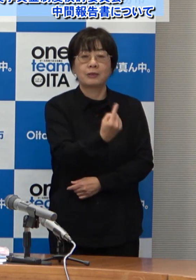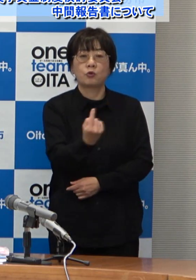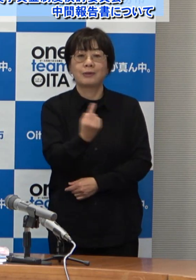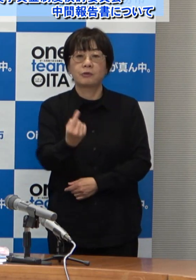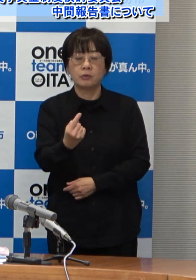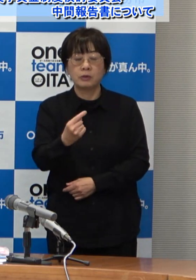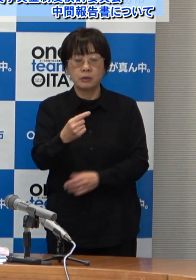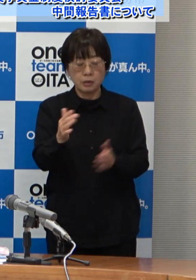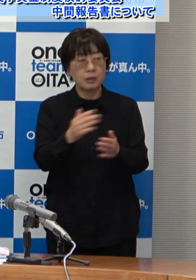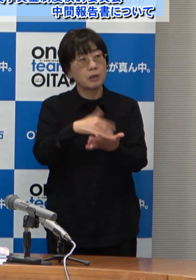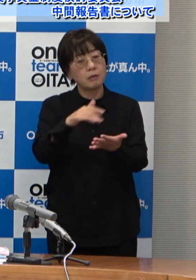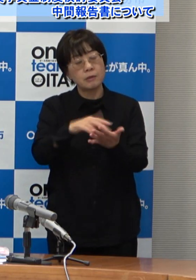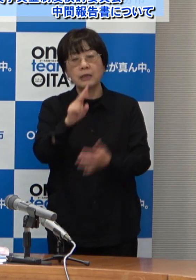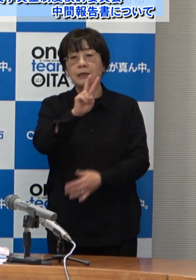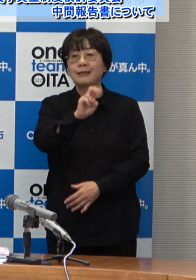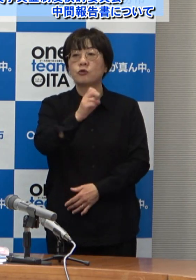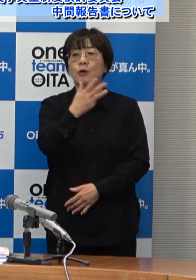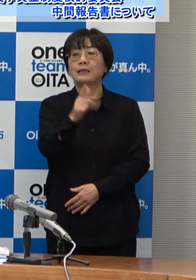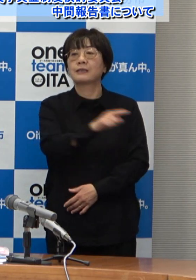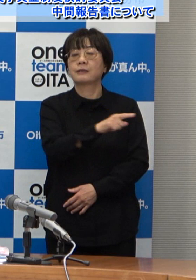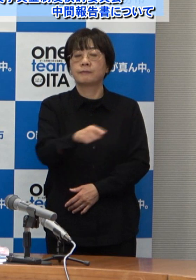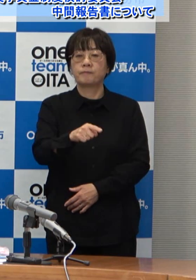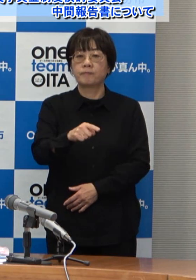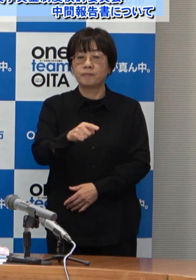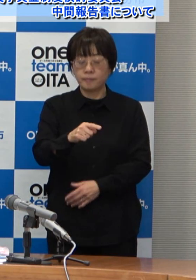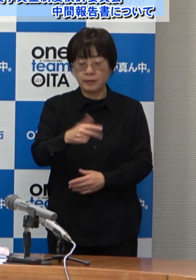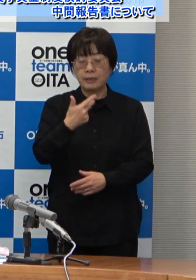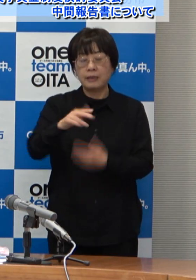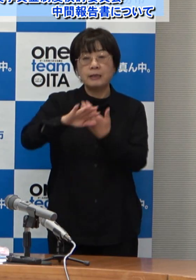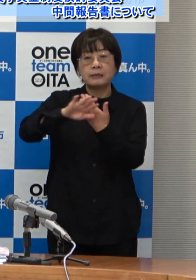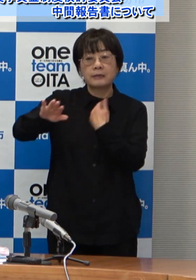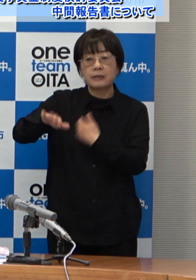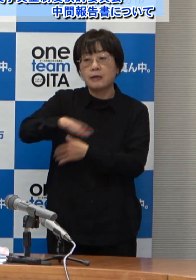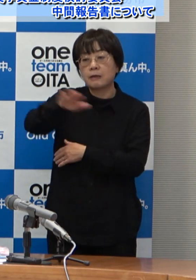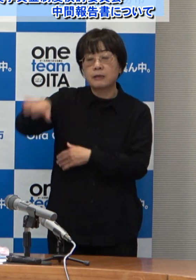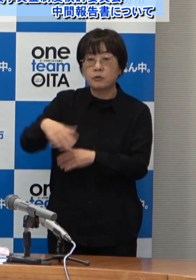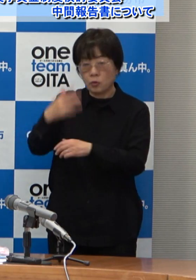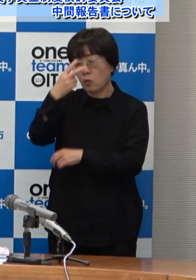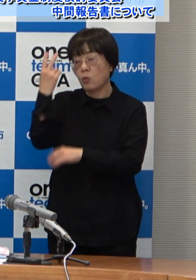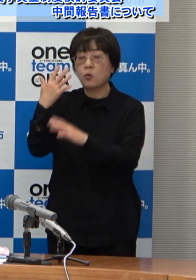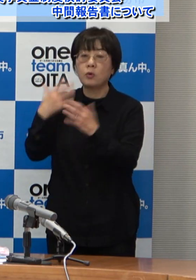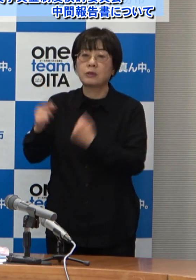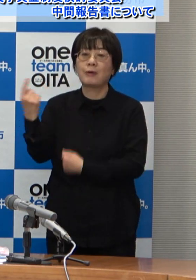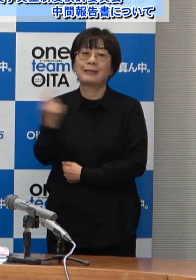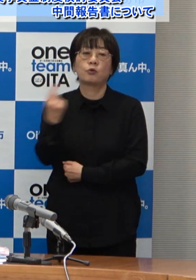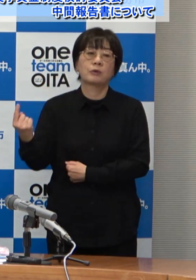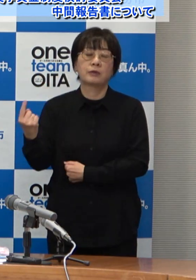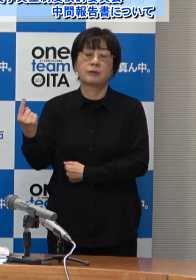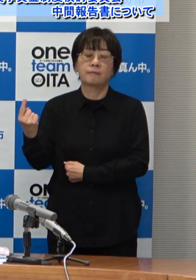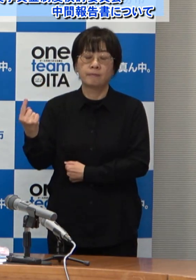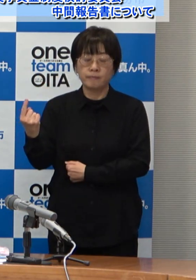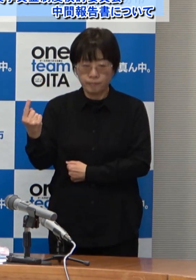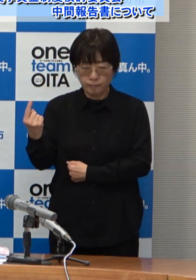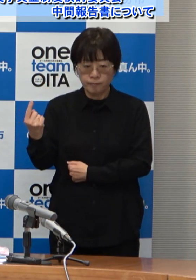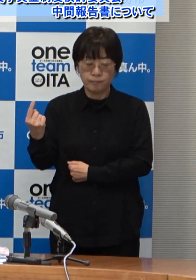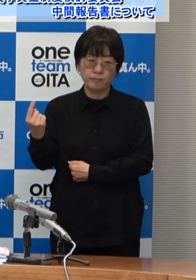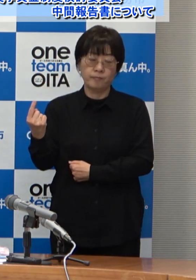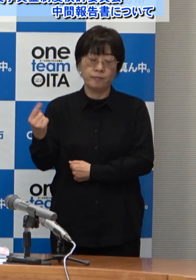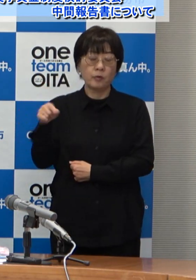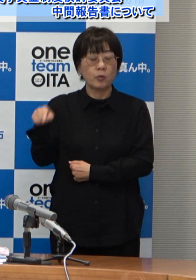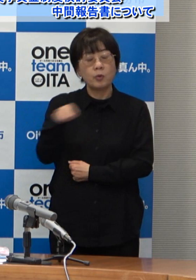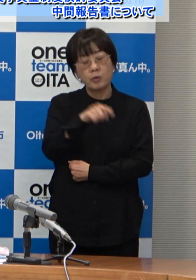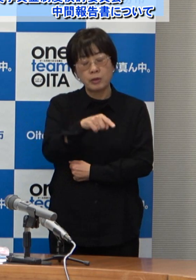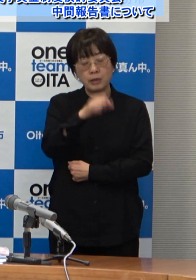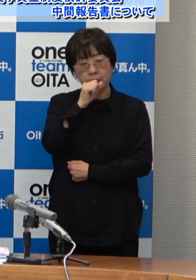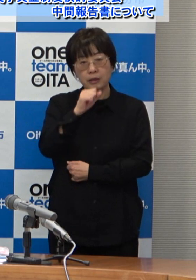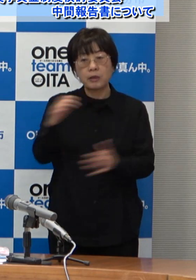28名ですねそして市街県外の高等学校等に籍する生徒は1名えとすることが望ましいとされてい